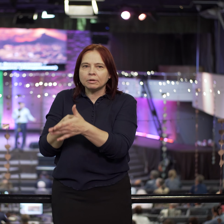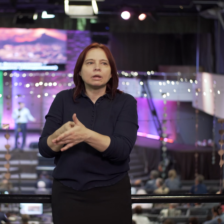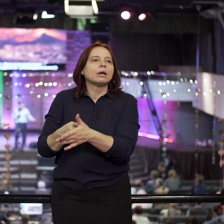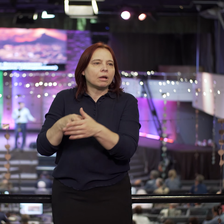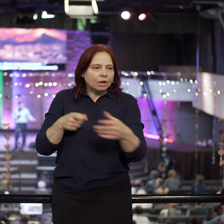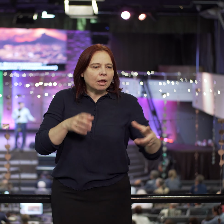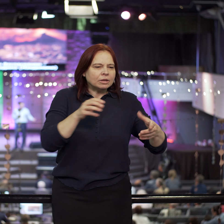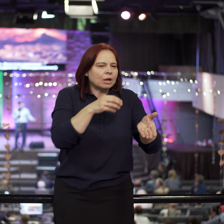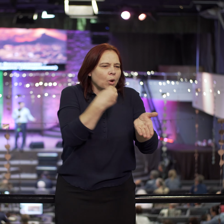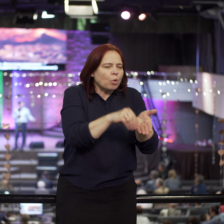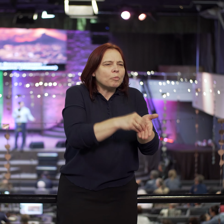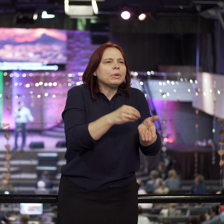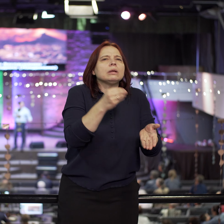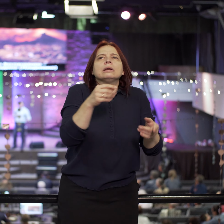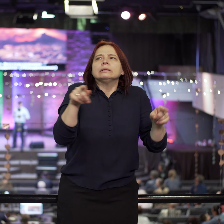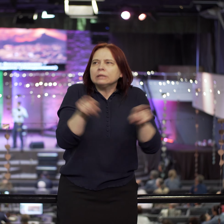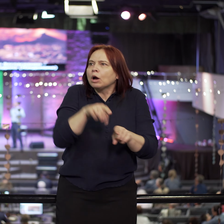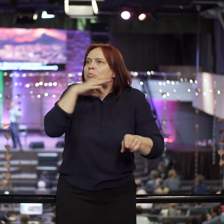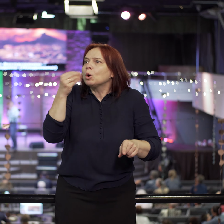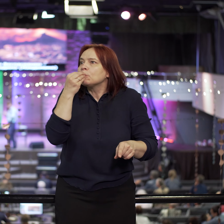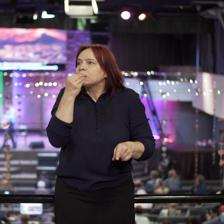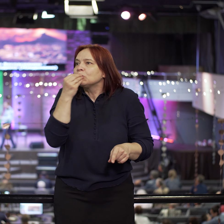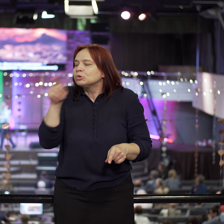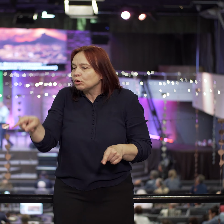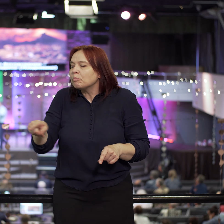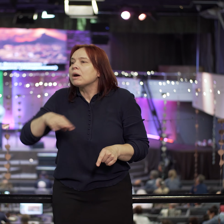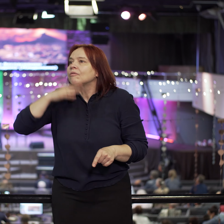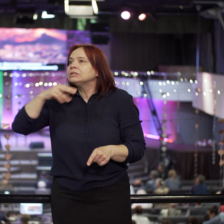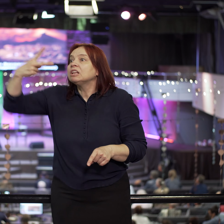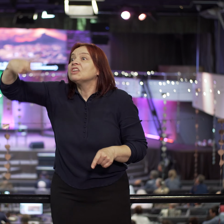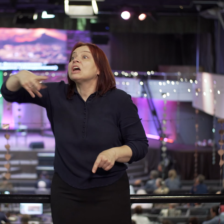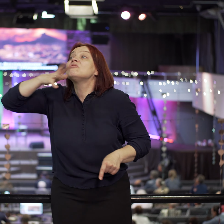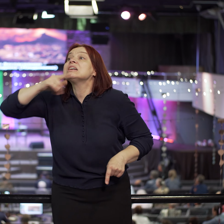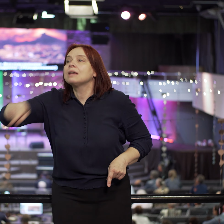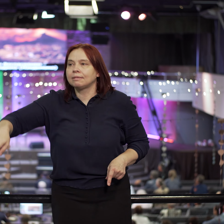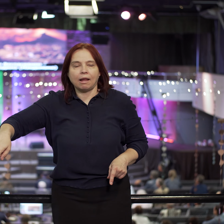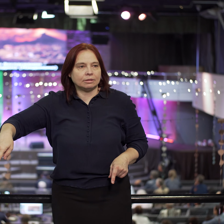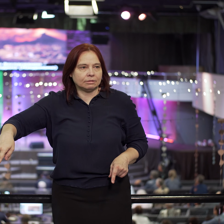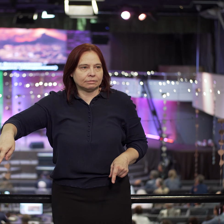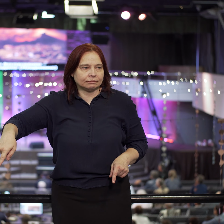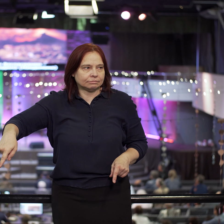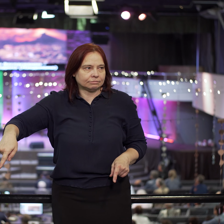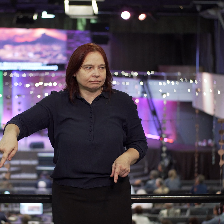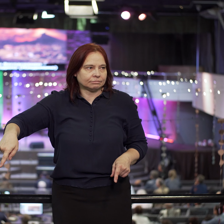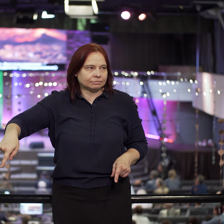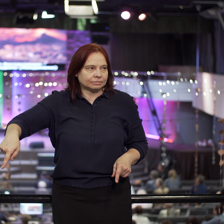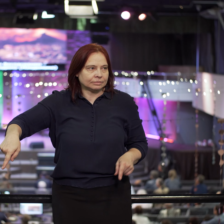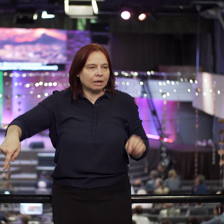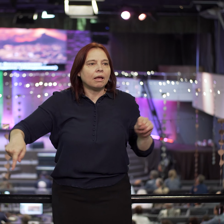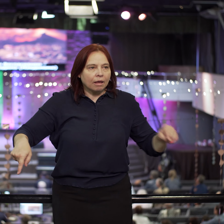лет. И они сказали, мы закроем ворота, мы будем стоять на стенах, и тогда вот эти